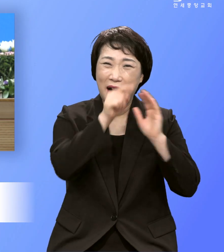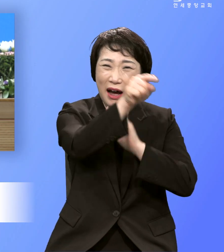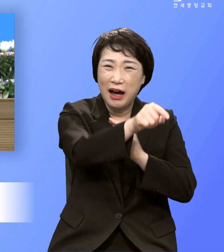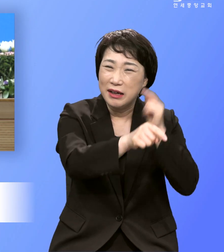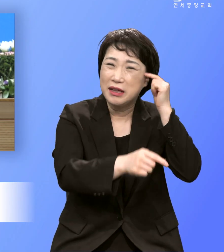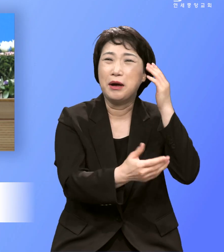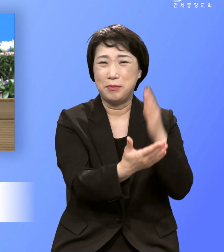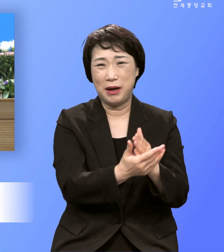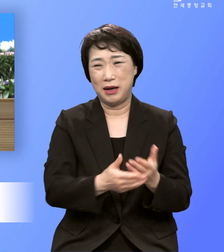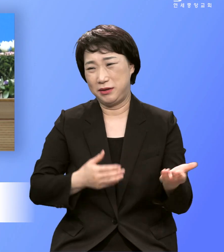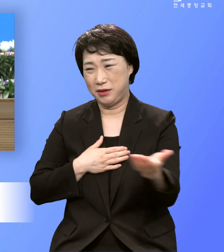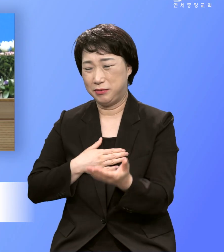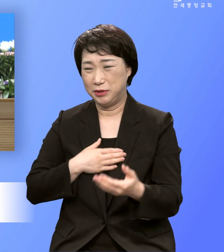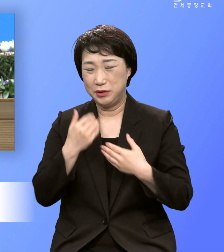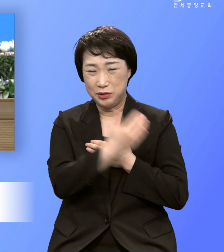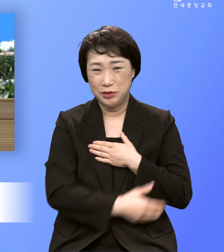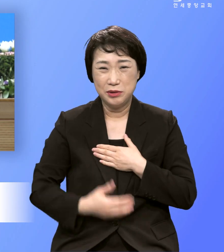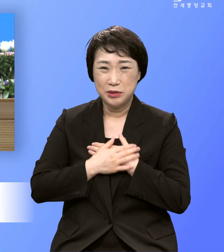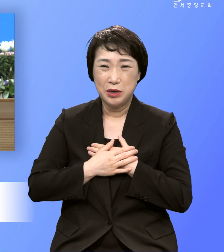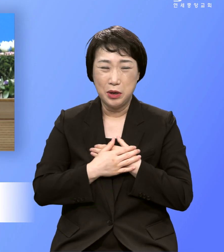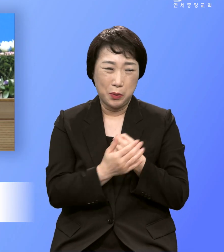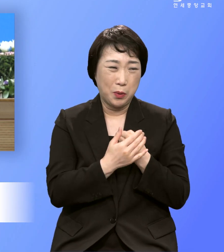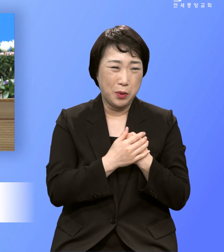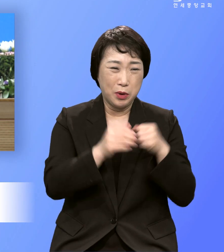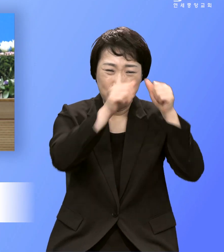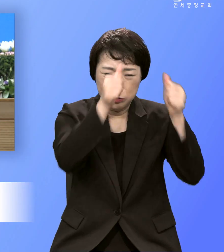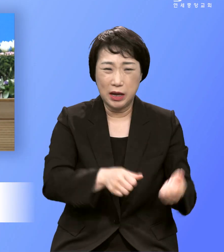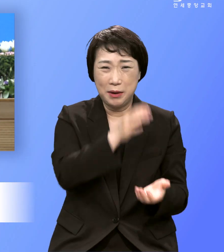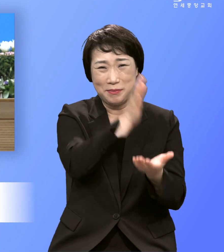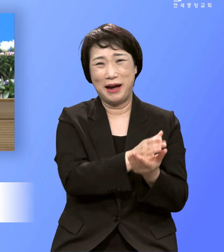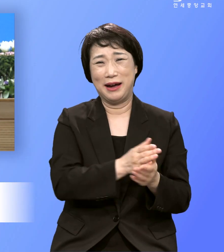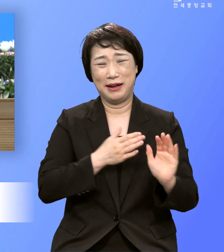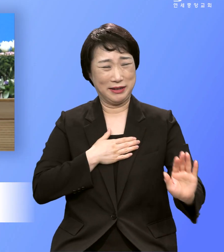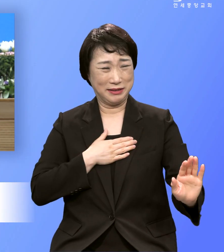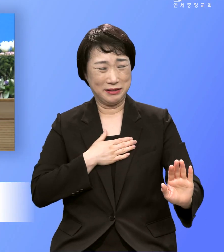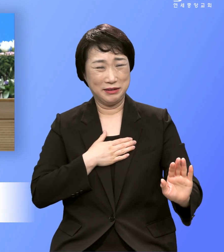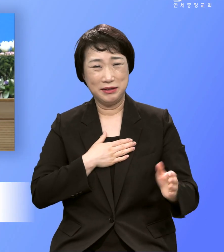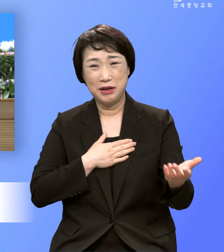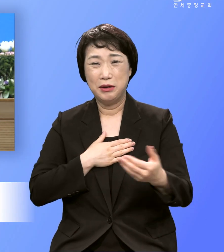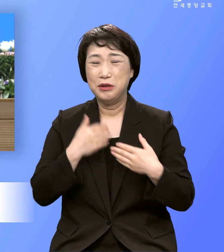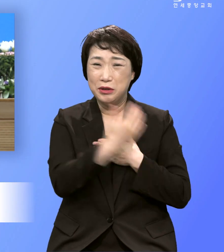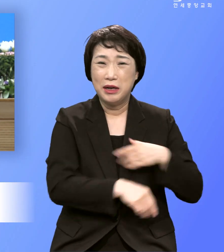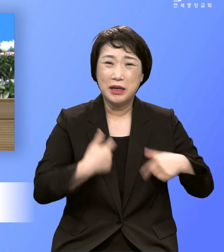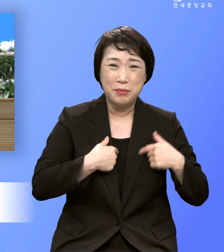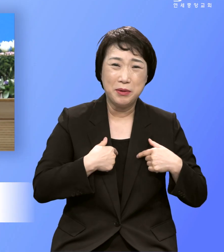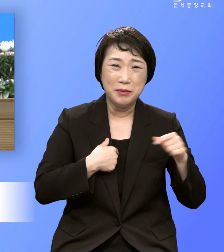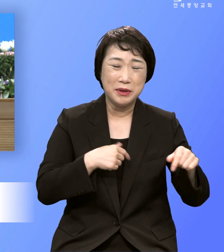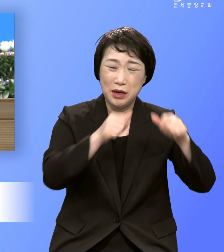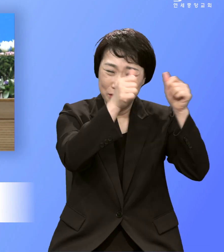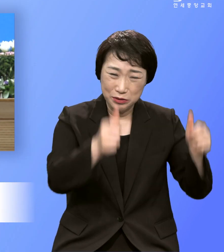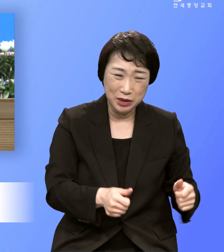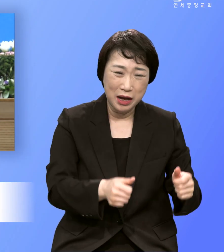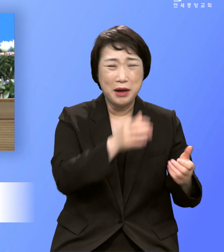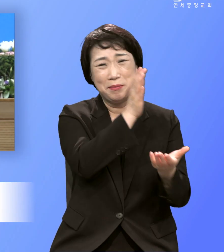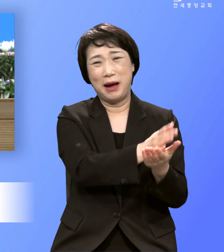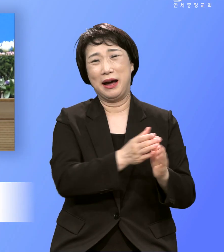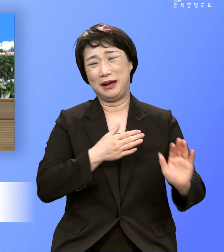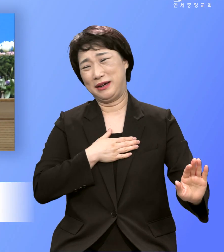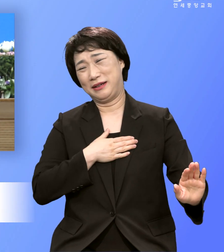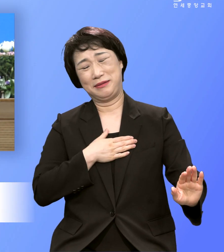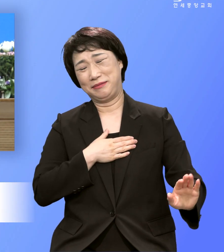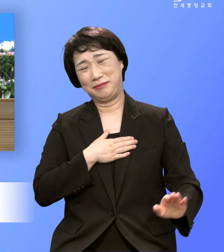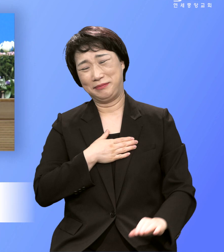마. 육신을 우상화시키려 하지 마. 육신의 기쁨을 우상화시키려고 하지 말라 이 말이야.